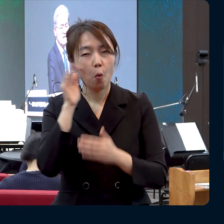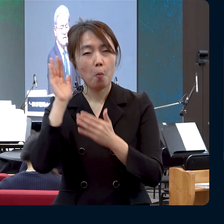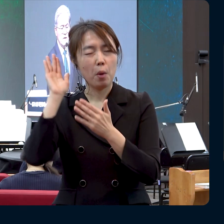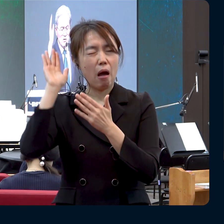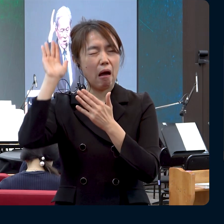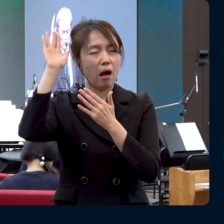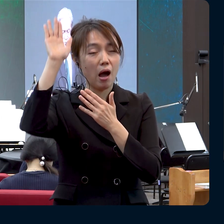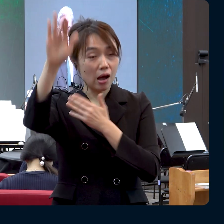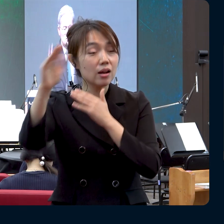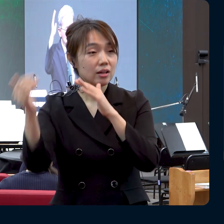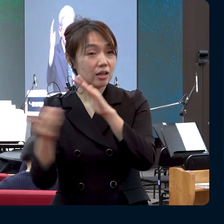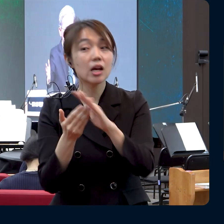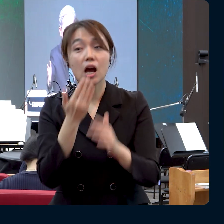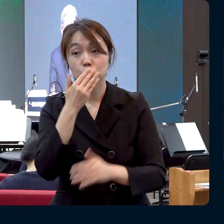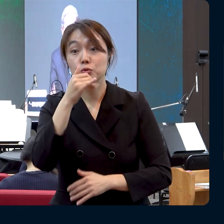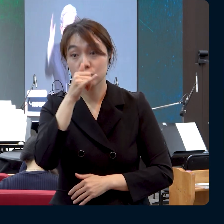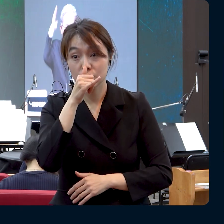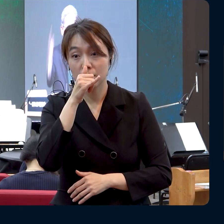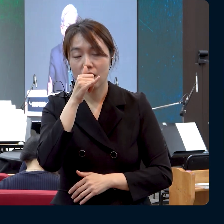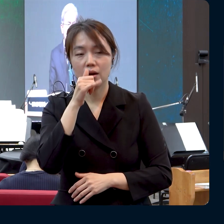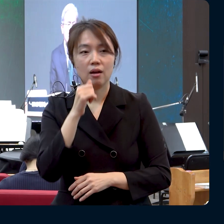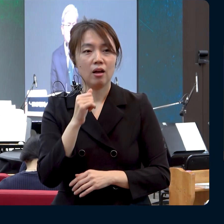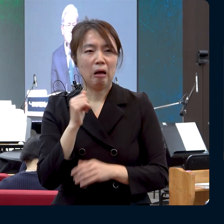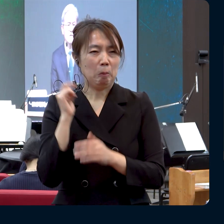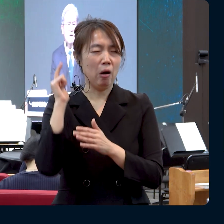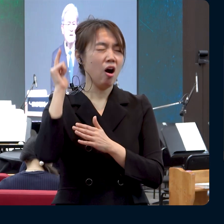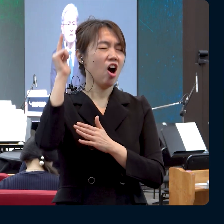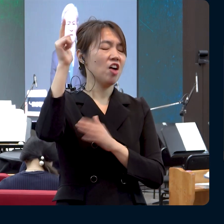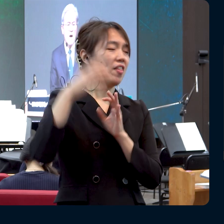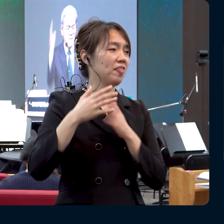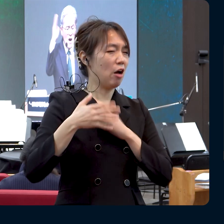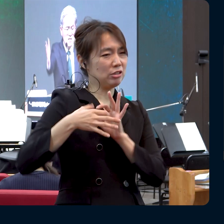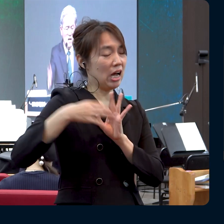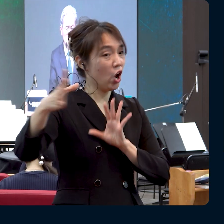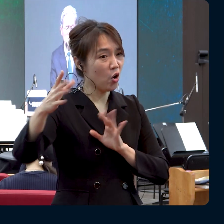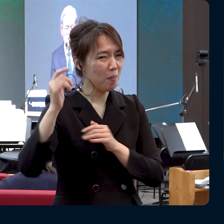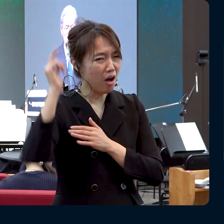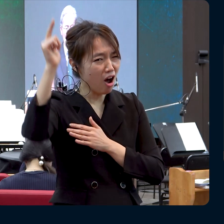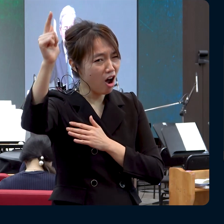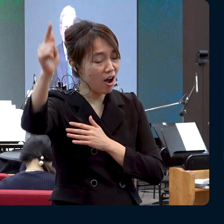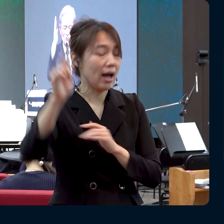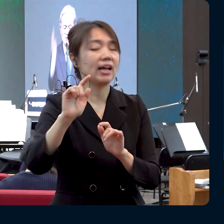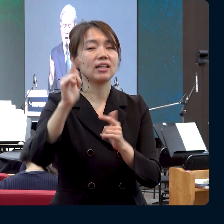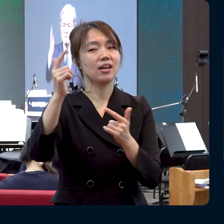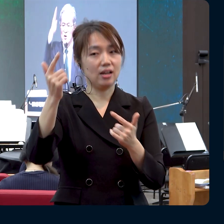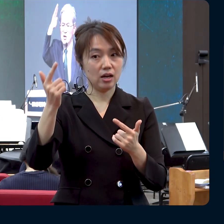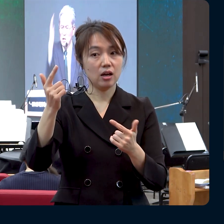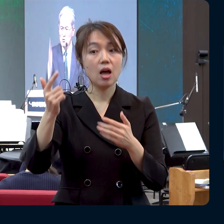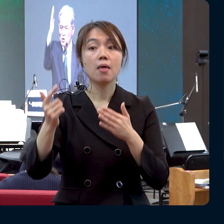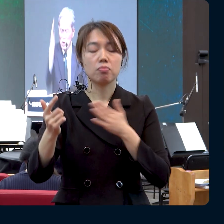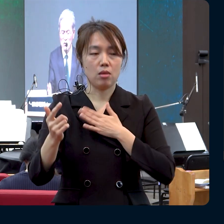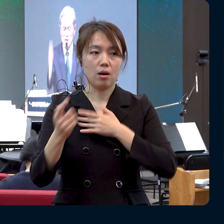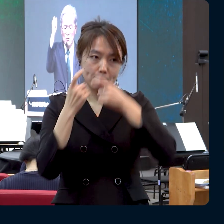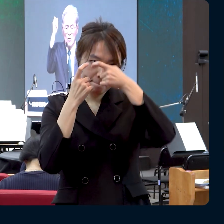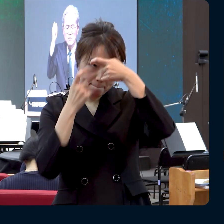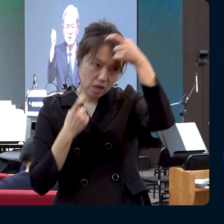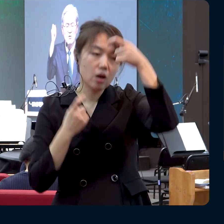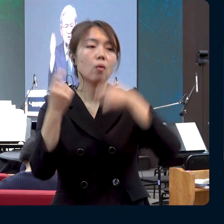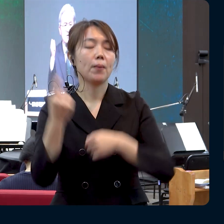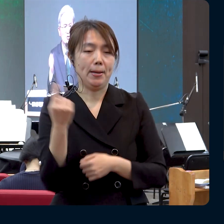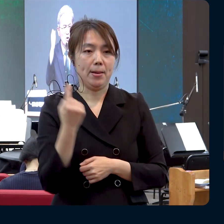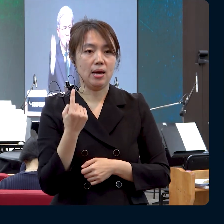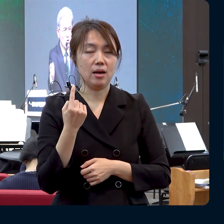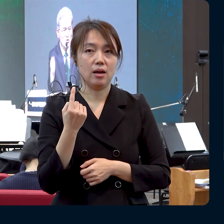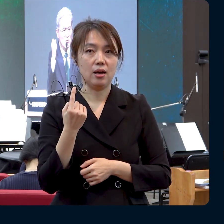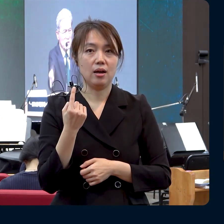수도 있겠지만, 그러나 분명한 것은 멀지 않아요. 까마득하지 않습니다. 애매하지 않습니다. 분명 우리 눈앞에서 이루어질 것이고